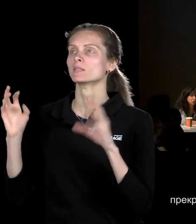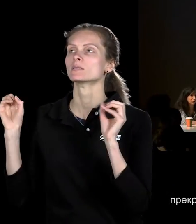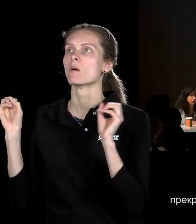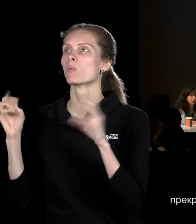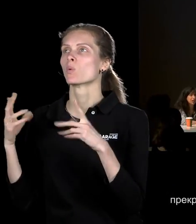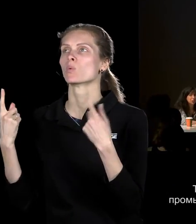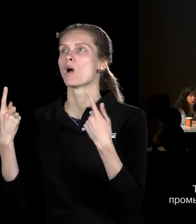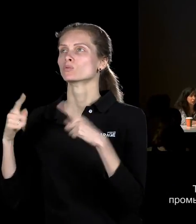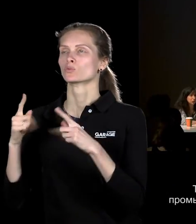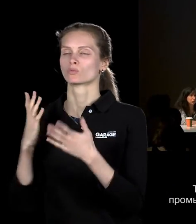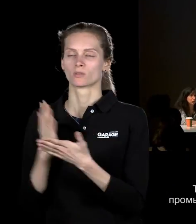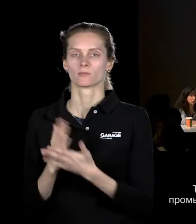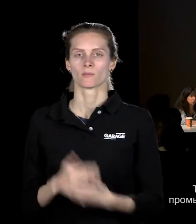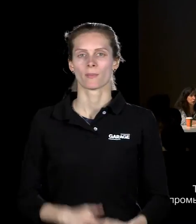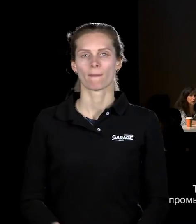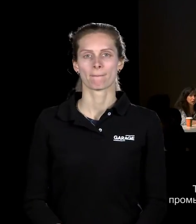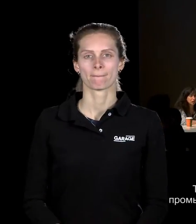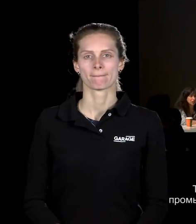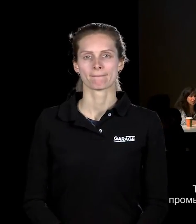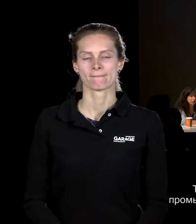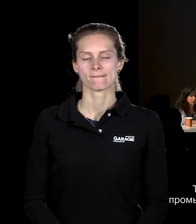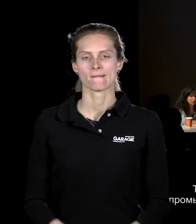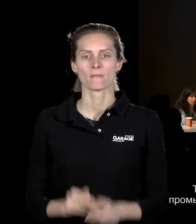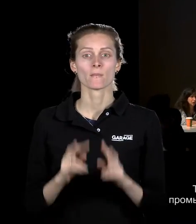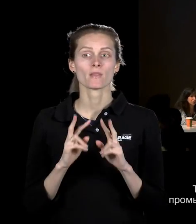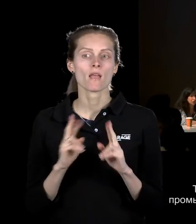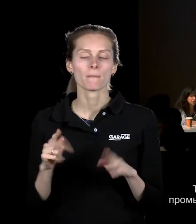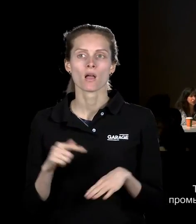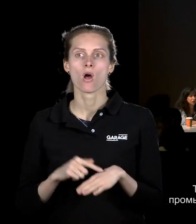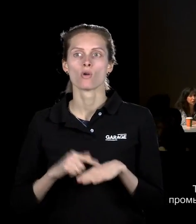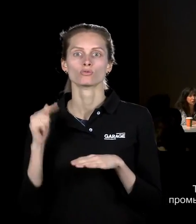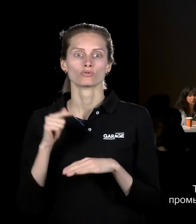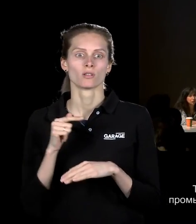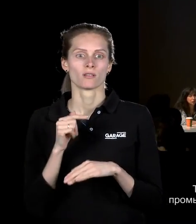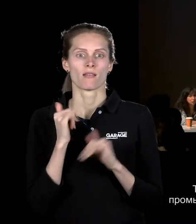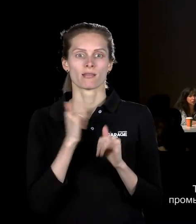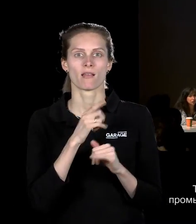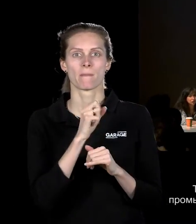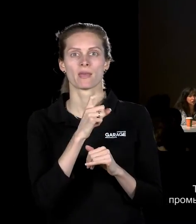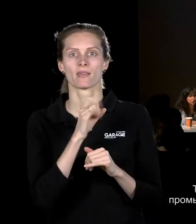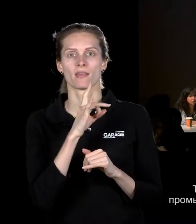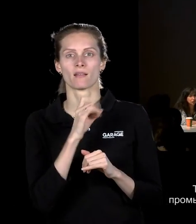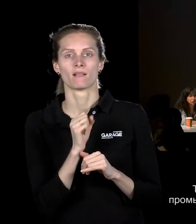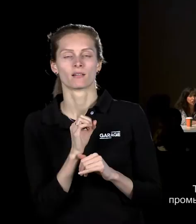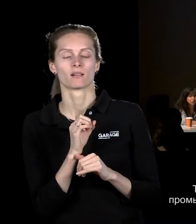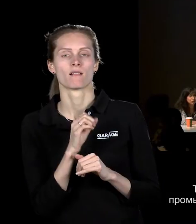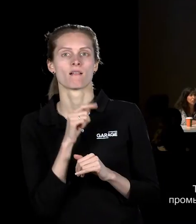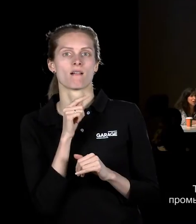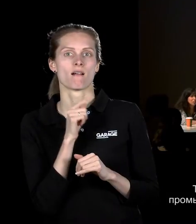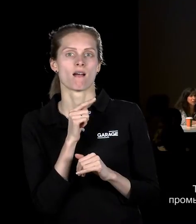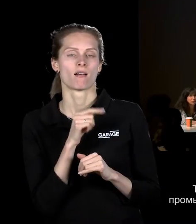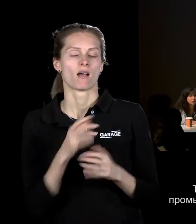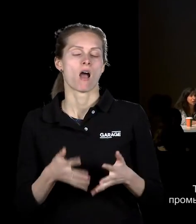и разрушенности. Что такое же готикой для Бехера в 60-е годы становится промышленная архитектура